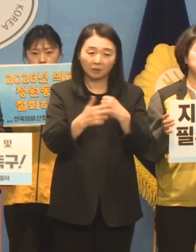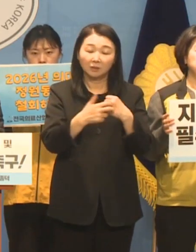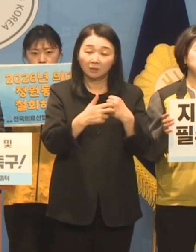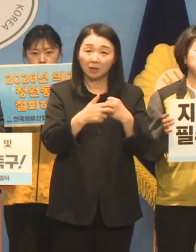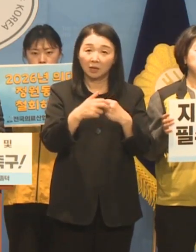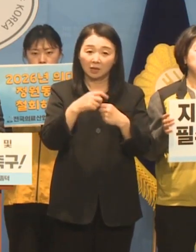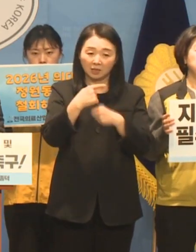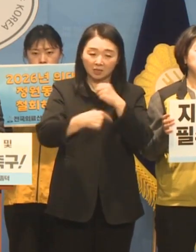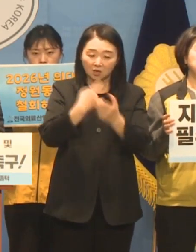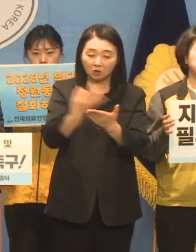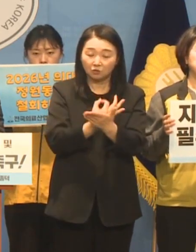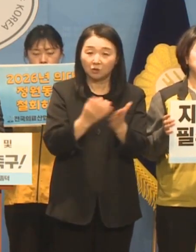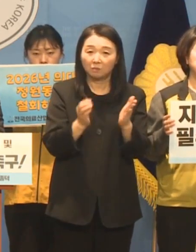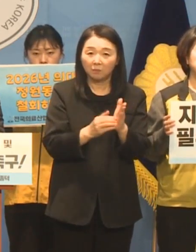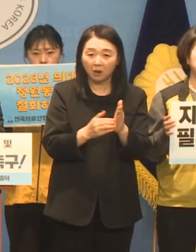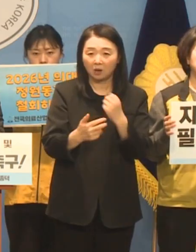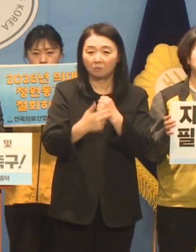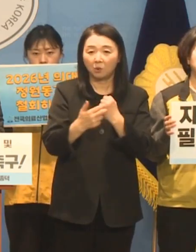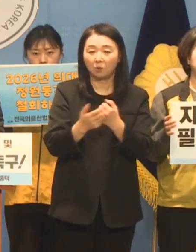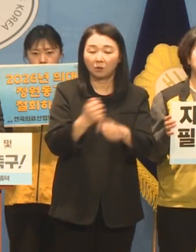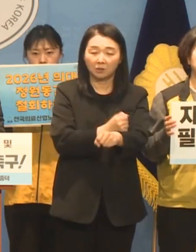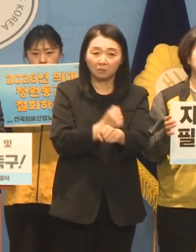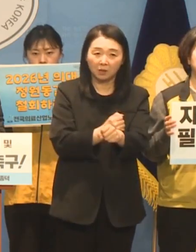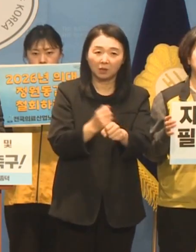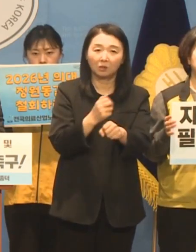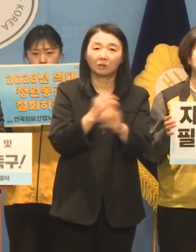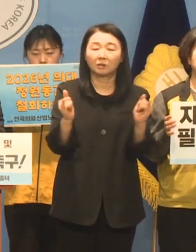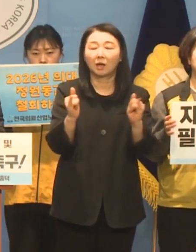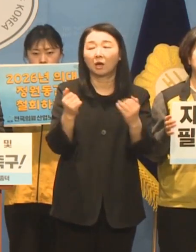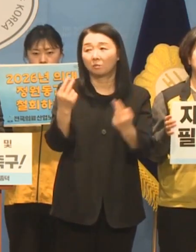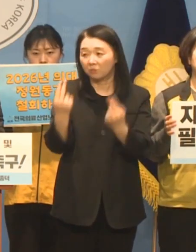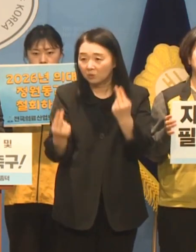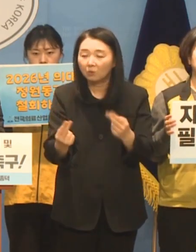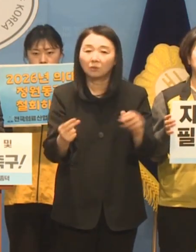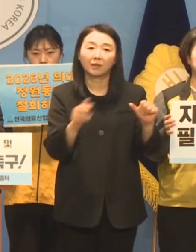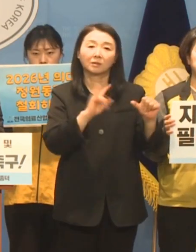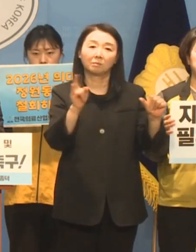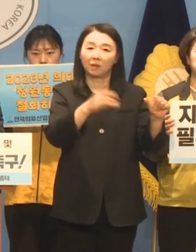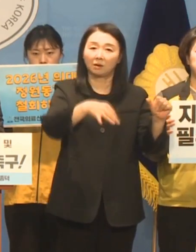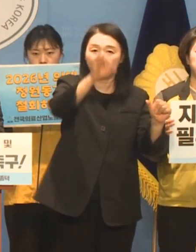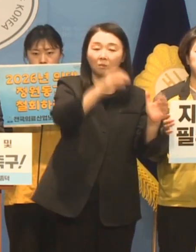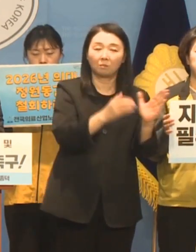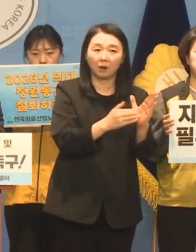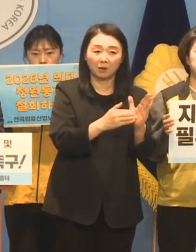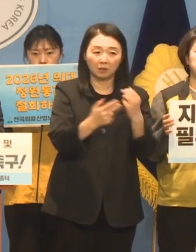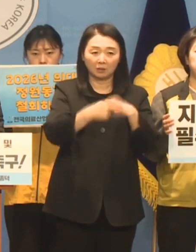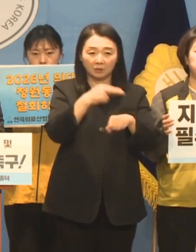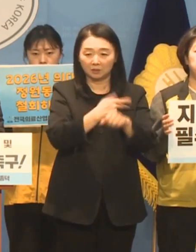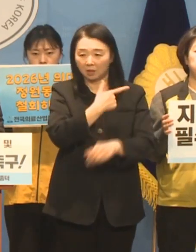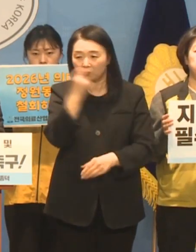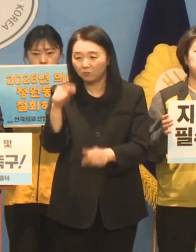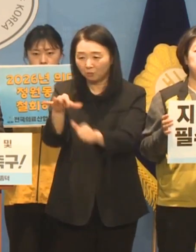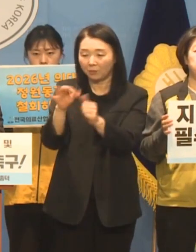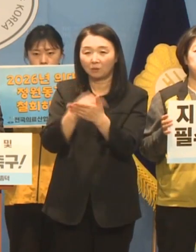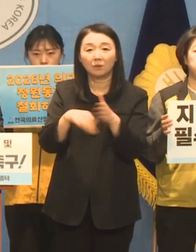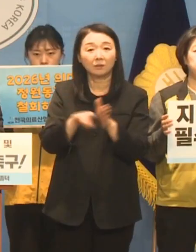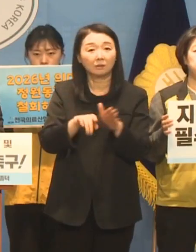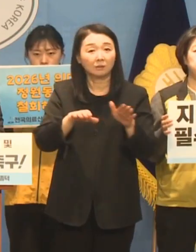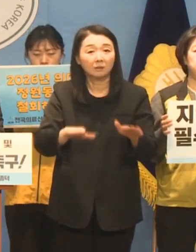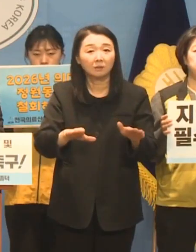연봉은 병원 일반 노동자들의 5배를 넘고 있으나 부족한 의사를 확보하기 위해